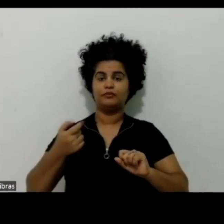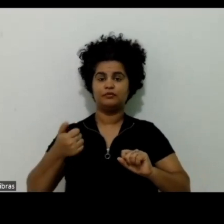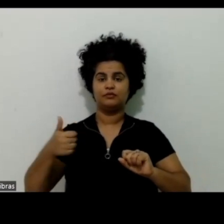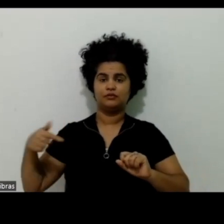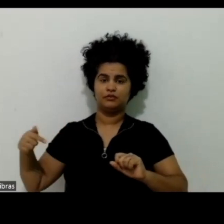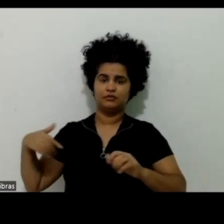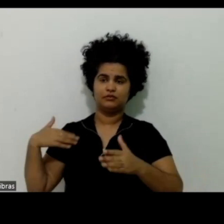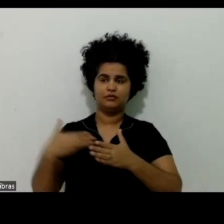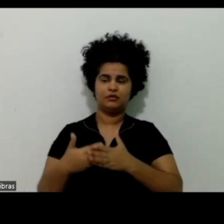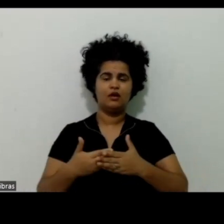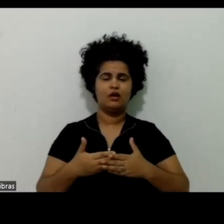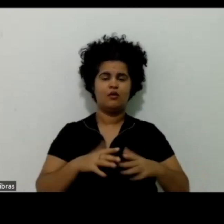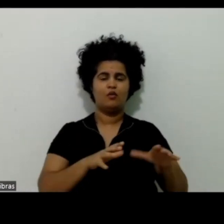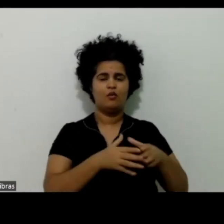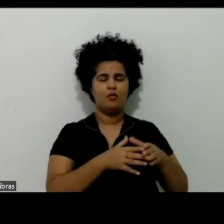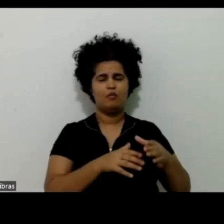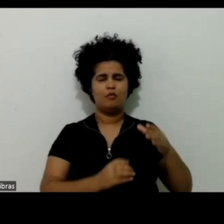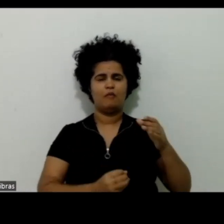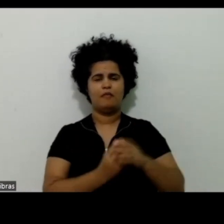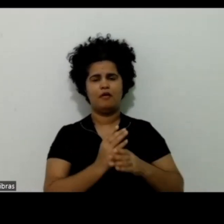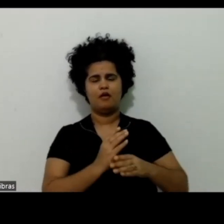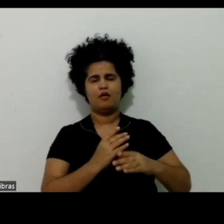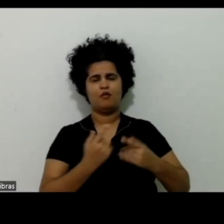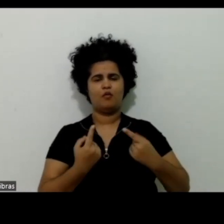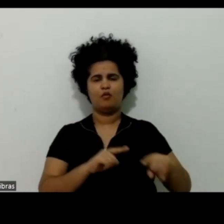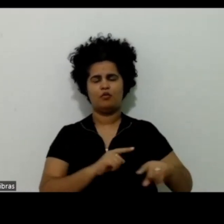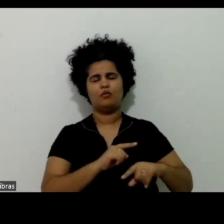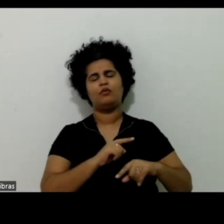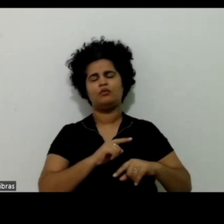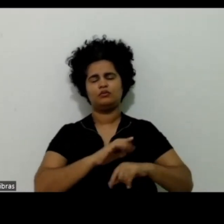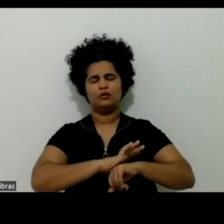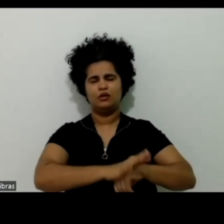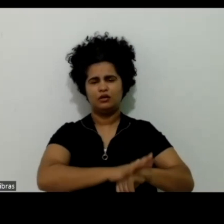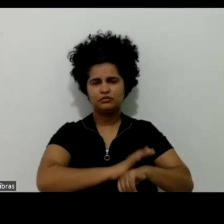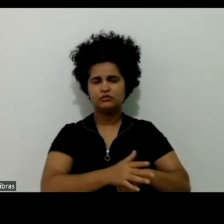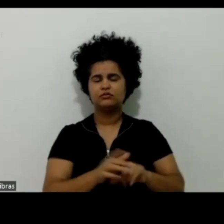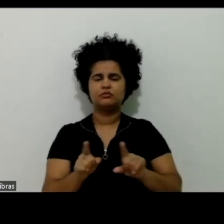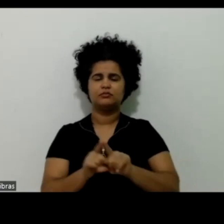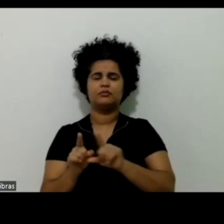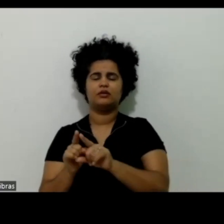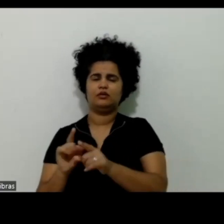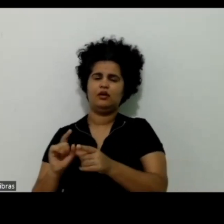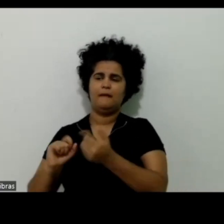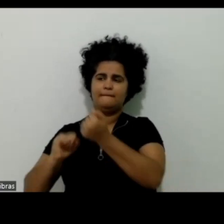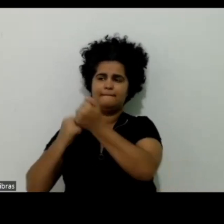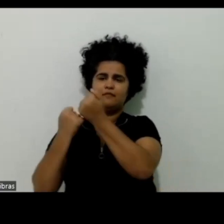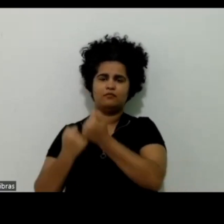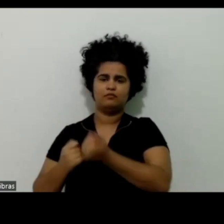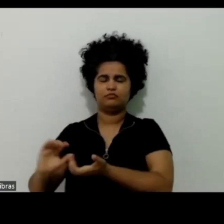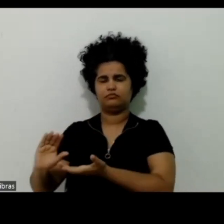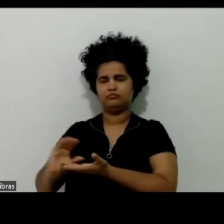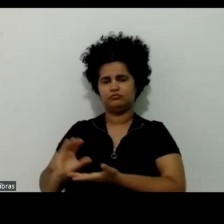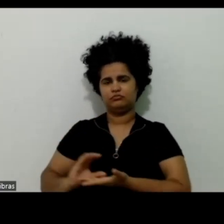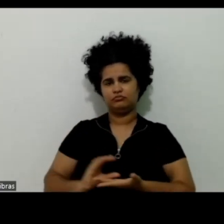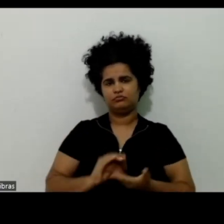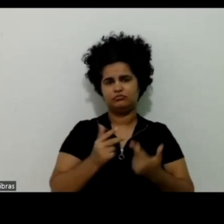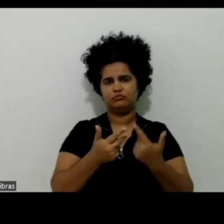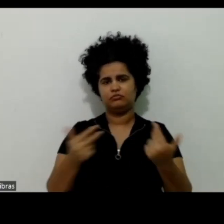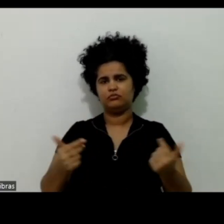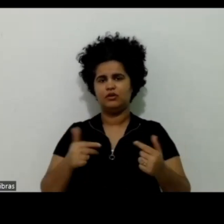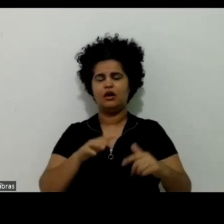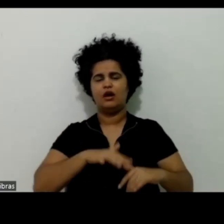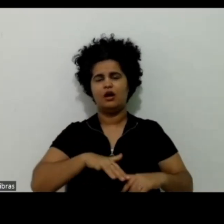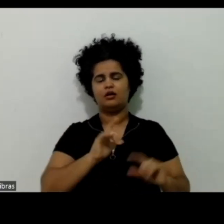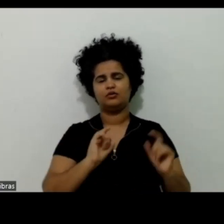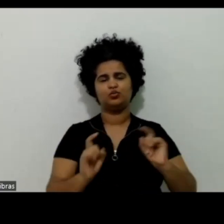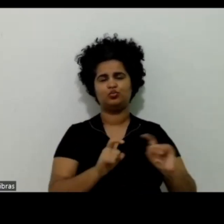Combate ao Racismo, os subsídios, né, produzidos pela ABECS sobre o debate étnico-racial na formação e serviço social, o